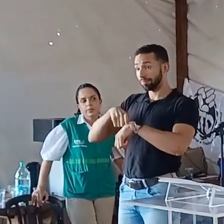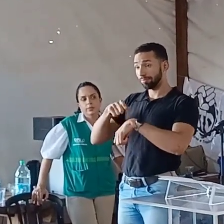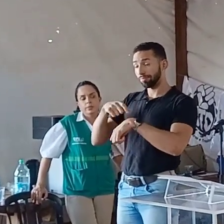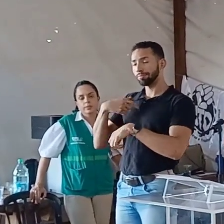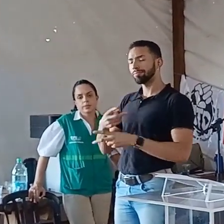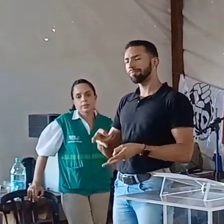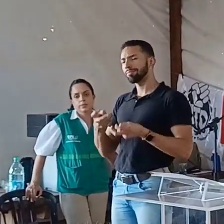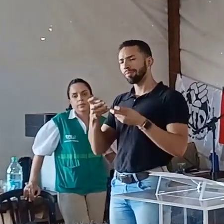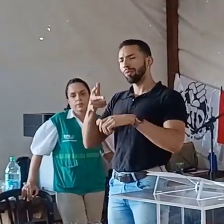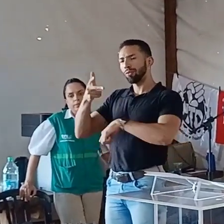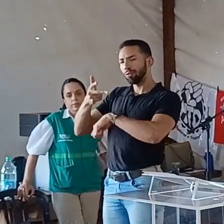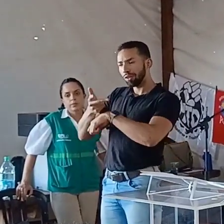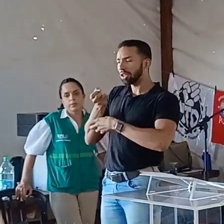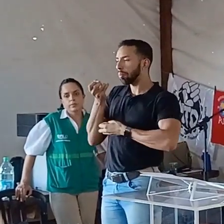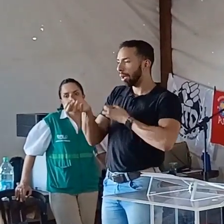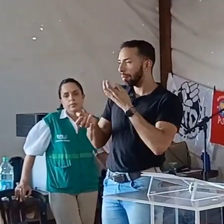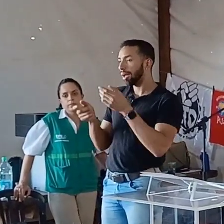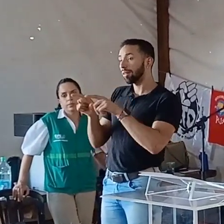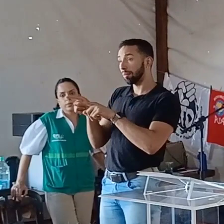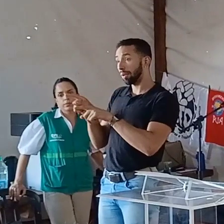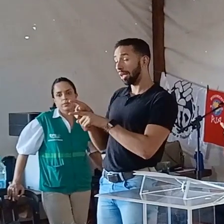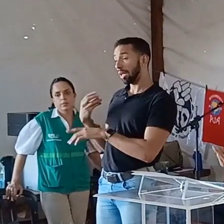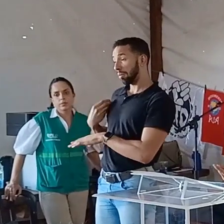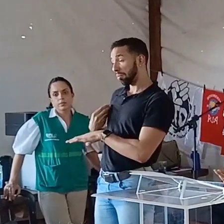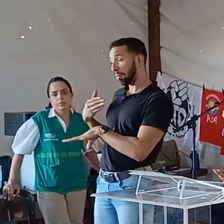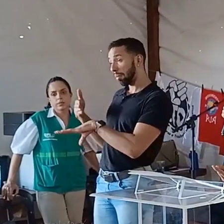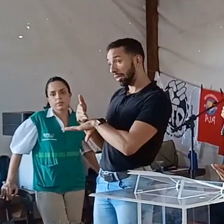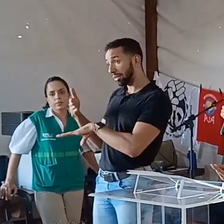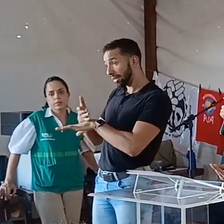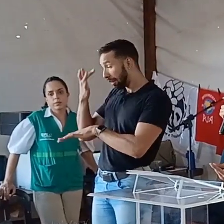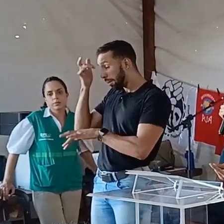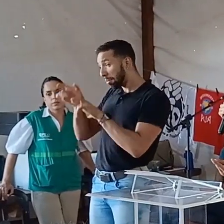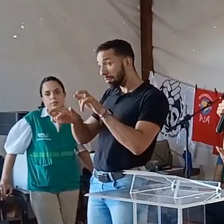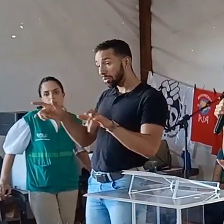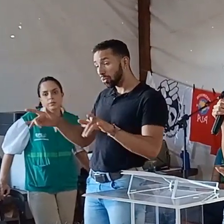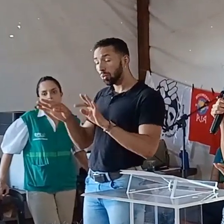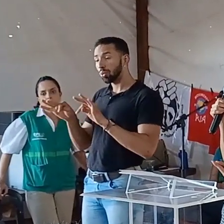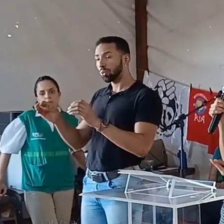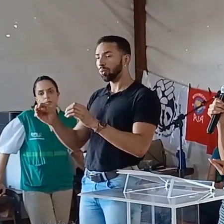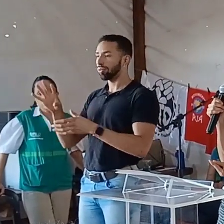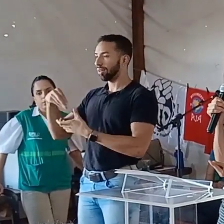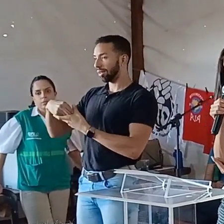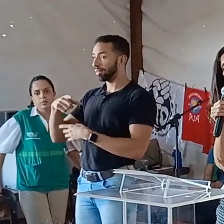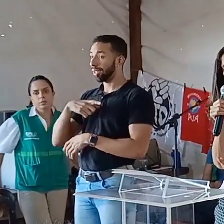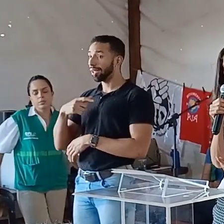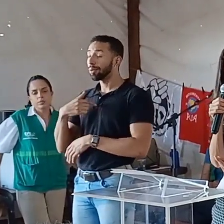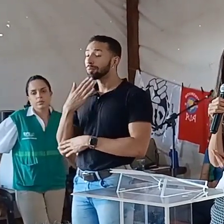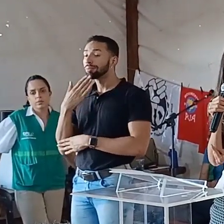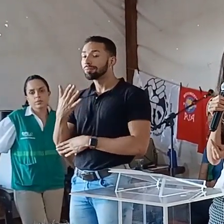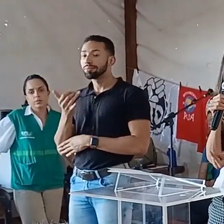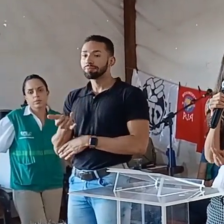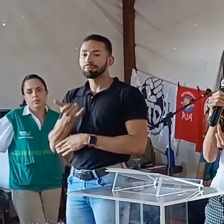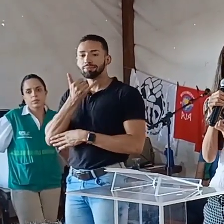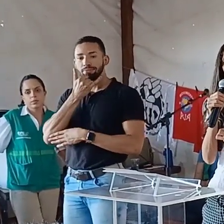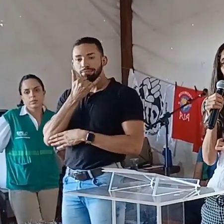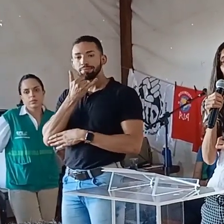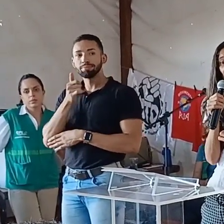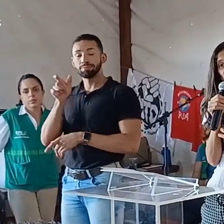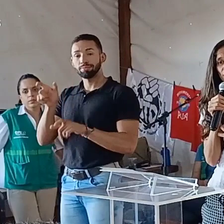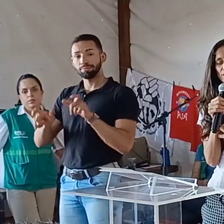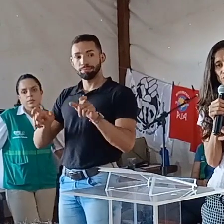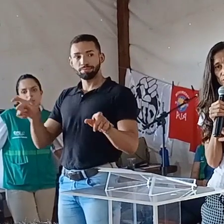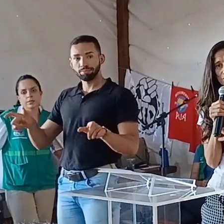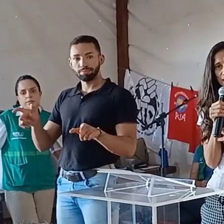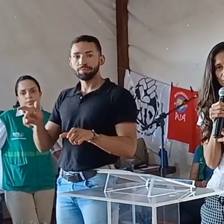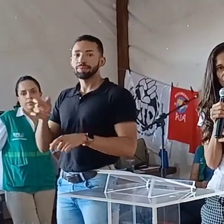com as falas e com as presenças de todas as pessoas, né? Peço desculpas a todo mundo que